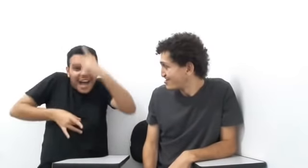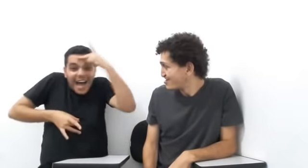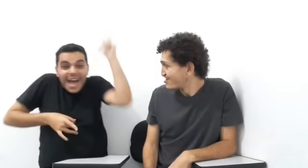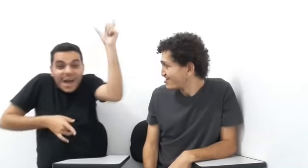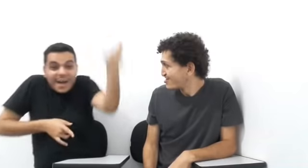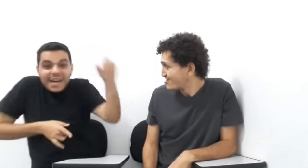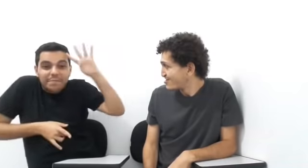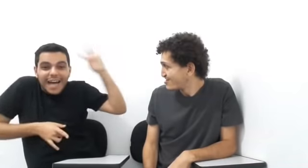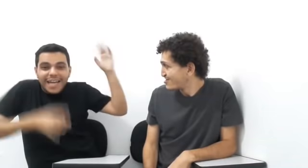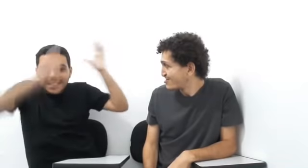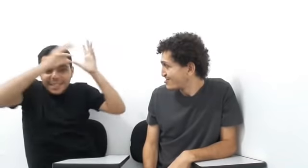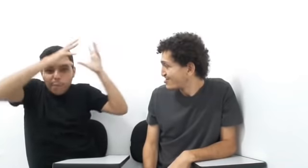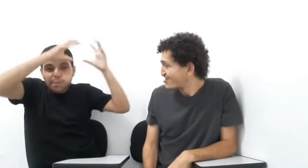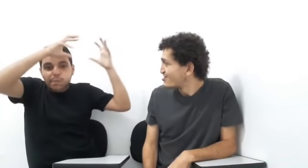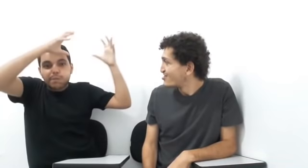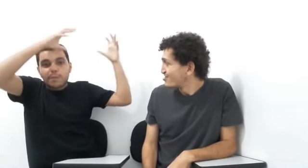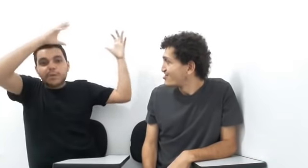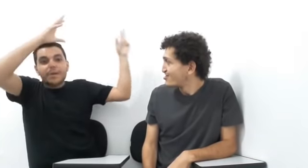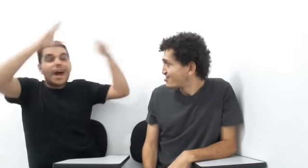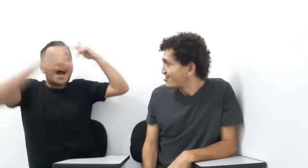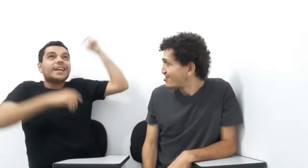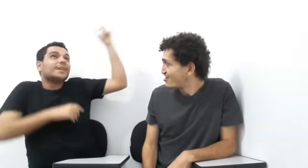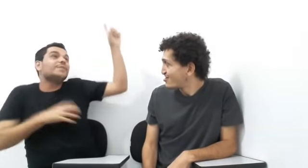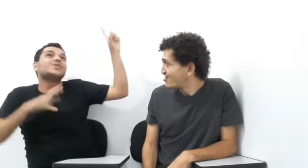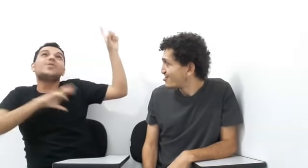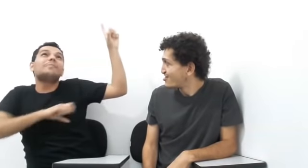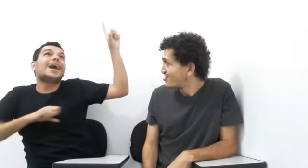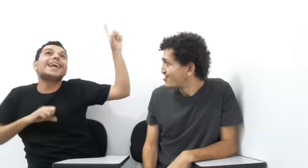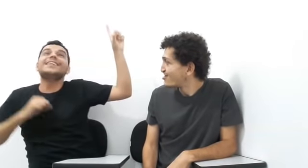incorporar, lembrar assim da pessoa amada e